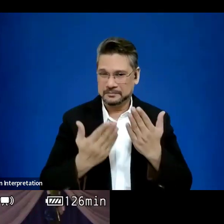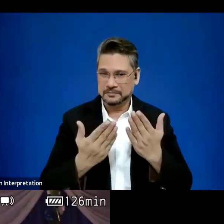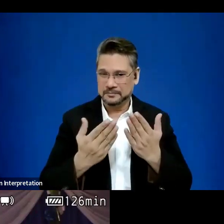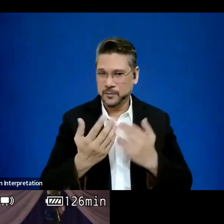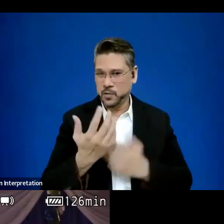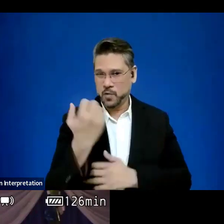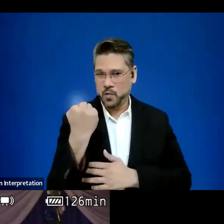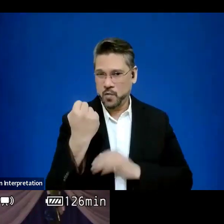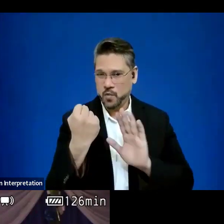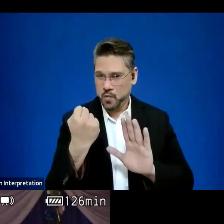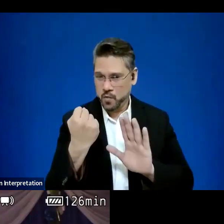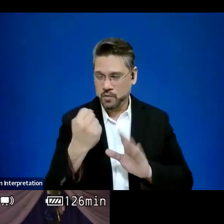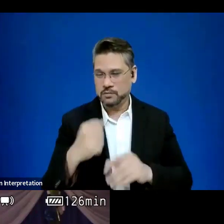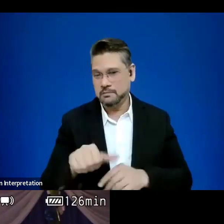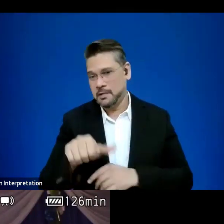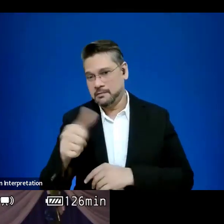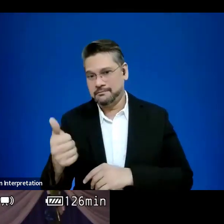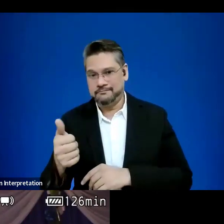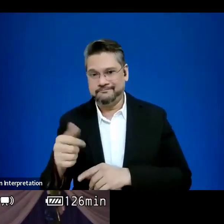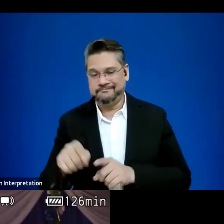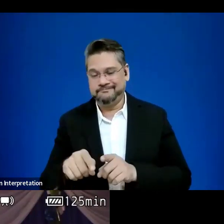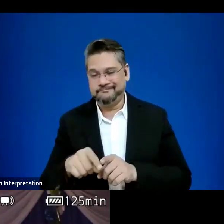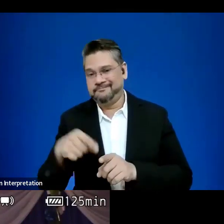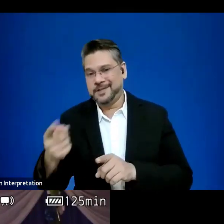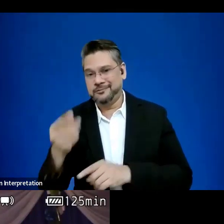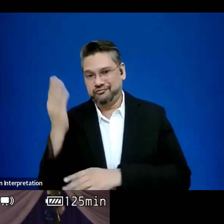Rubina， 我们听不到你的声音，